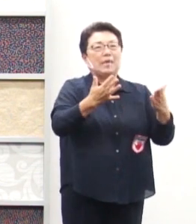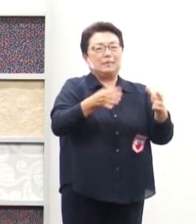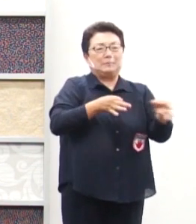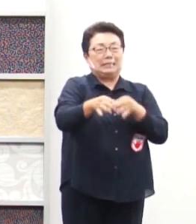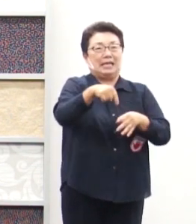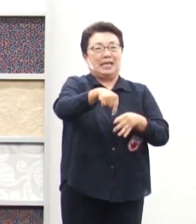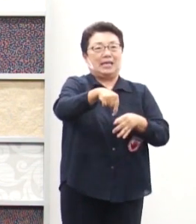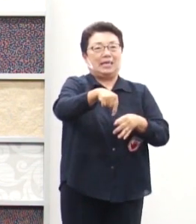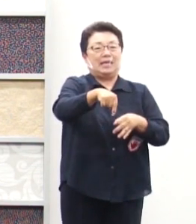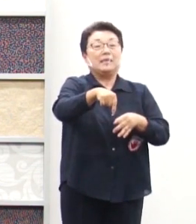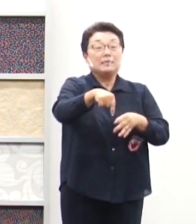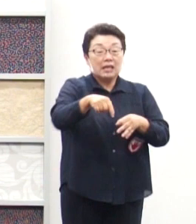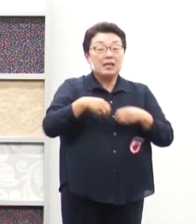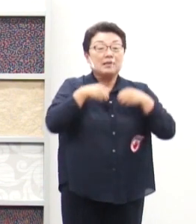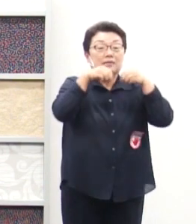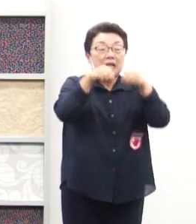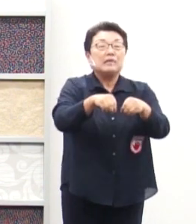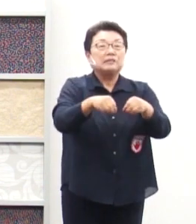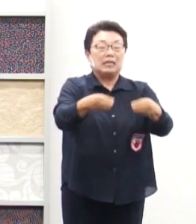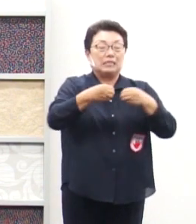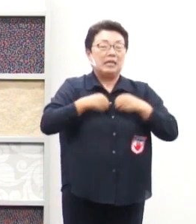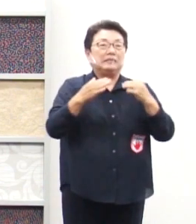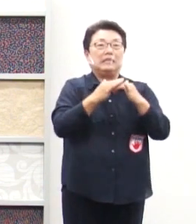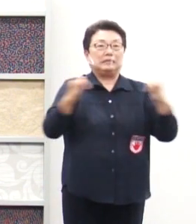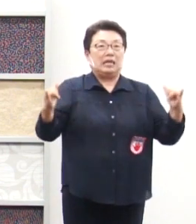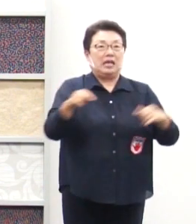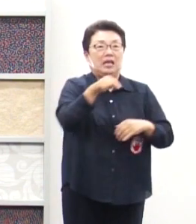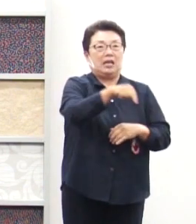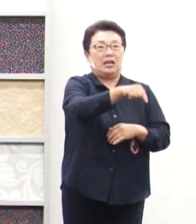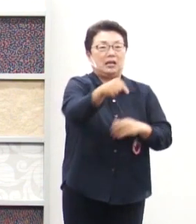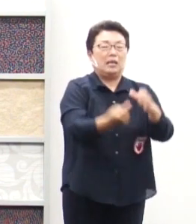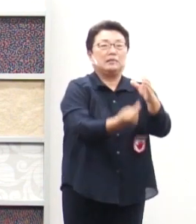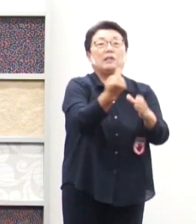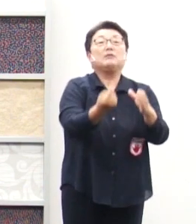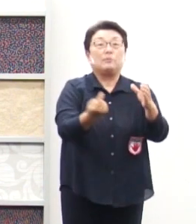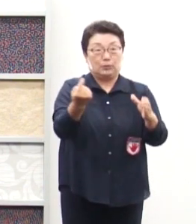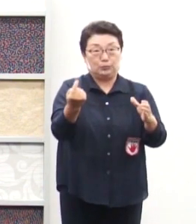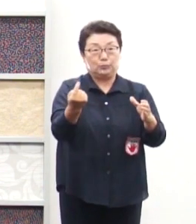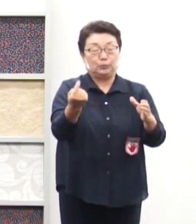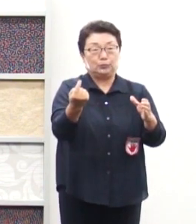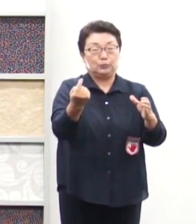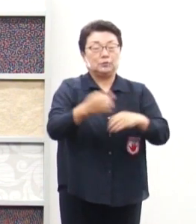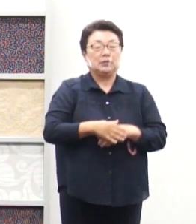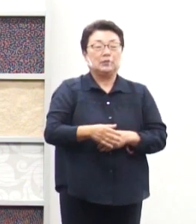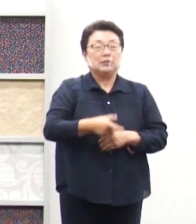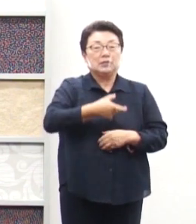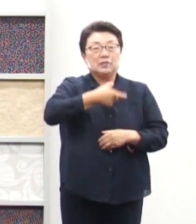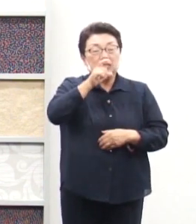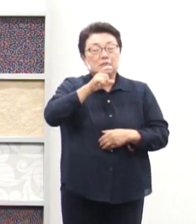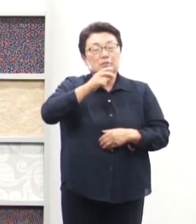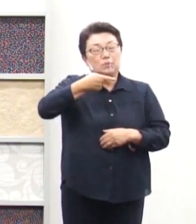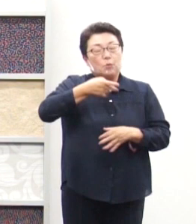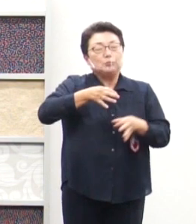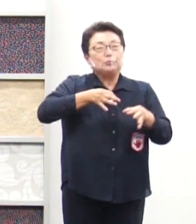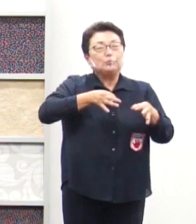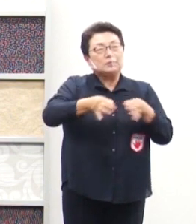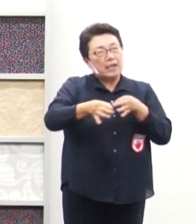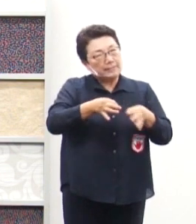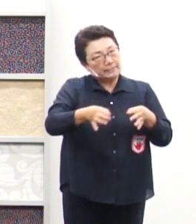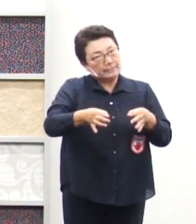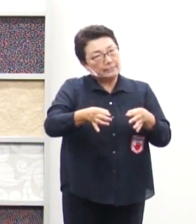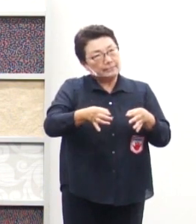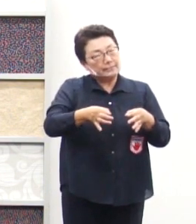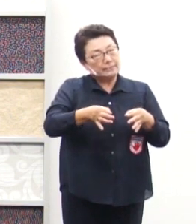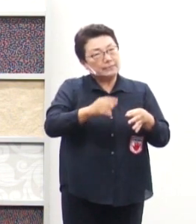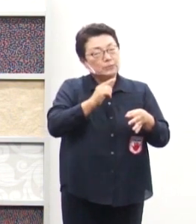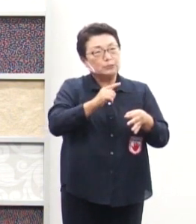店での感染でというのが出ております。で、飲食店というのが少し微妙なところ